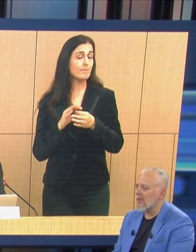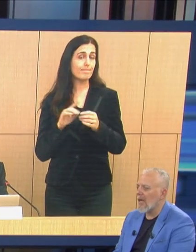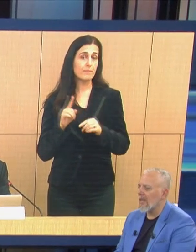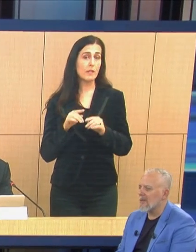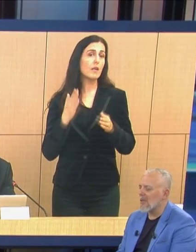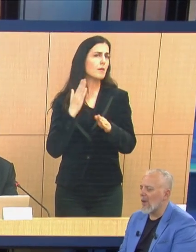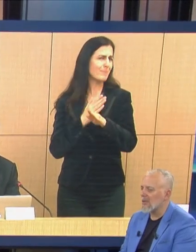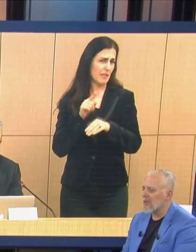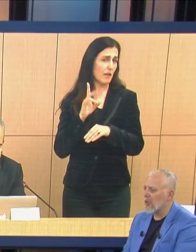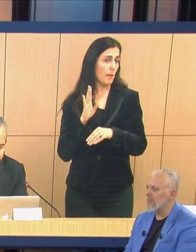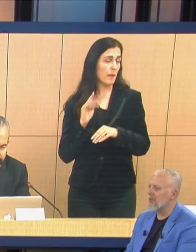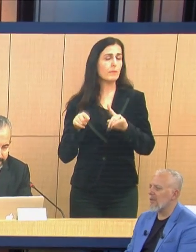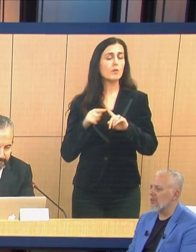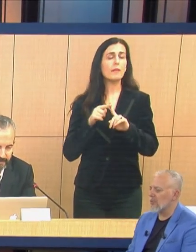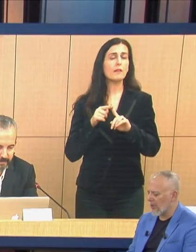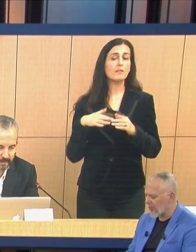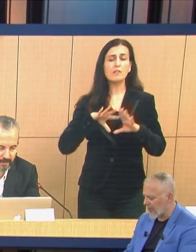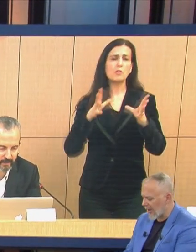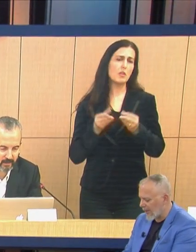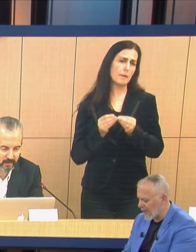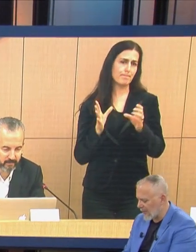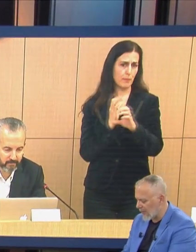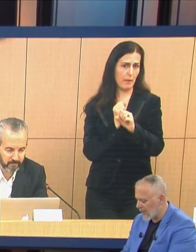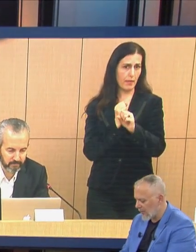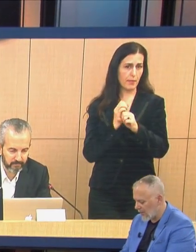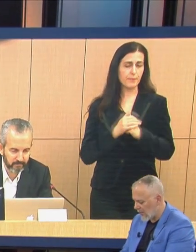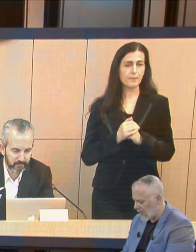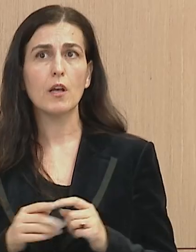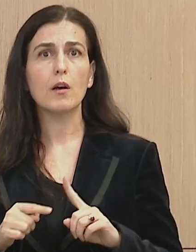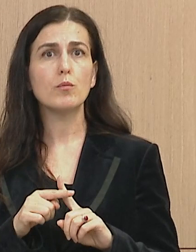do kishte ndaj Celibashit. Shikojmë se çfarë do thotë kryekomisioneri.